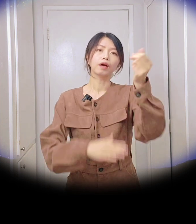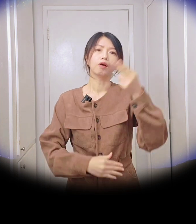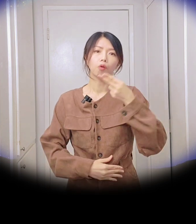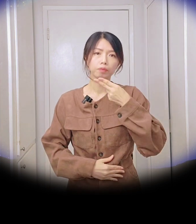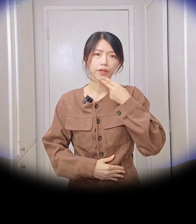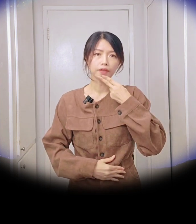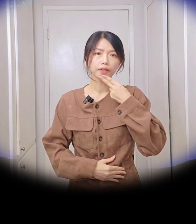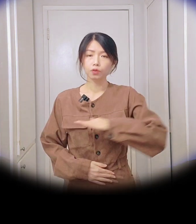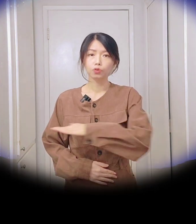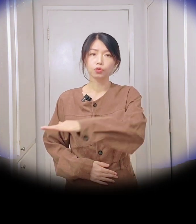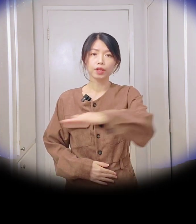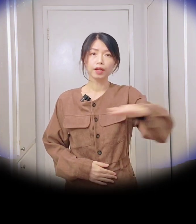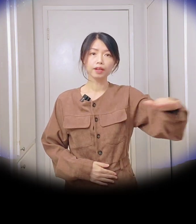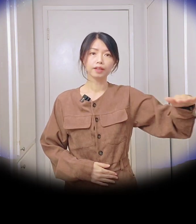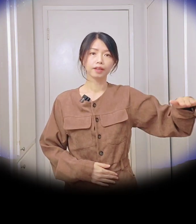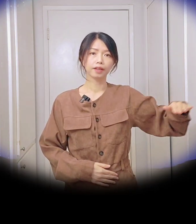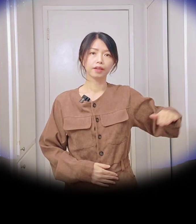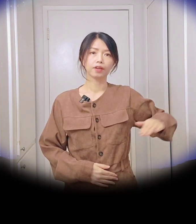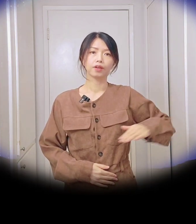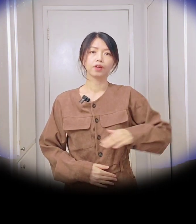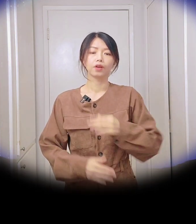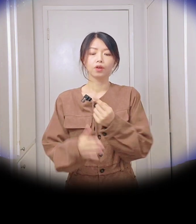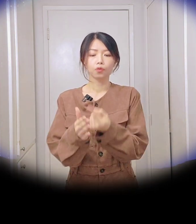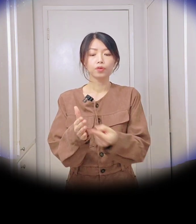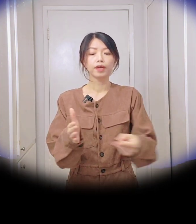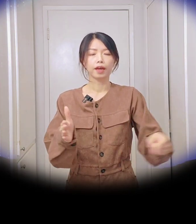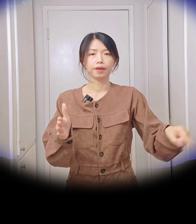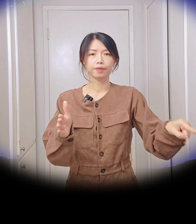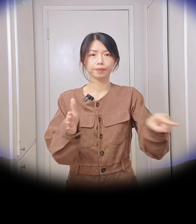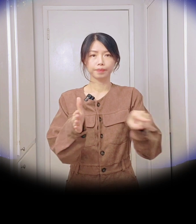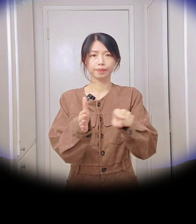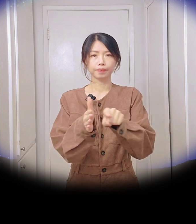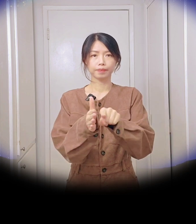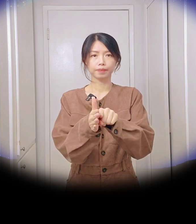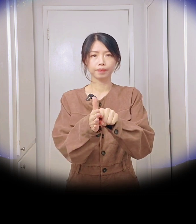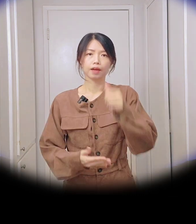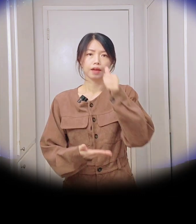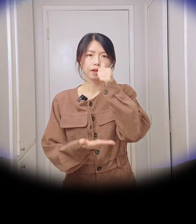소망 없는 우릴 위해.